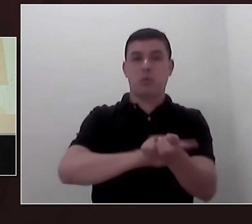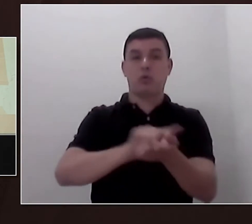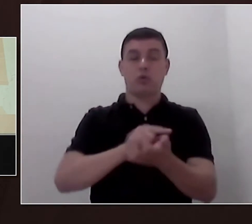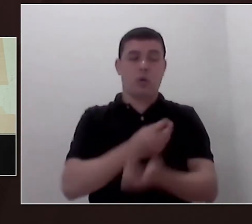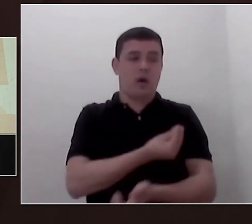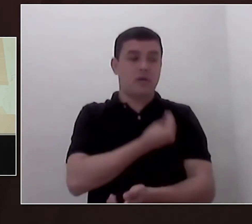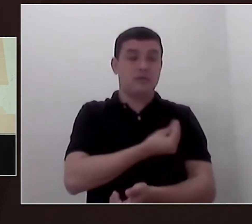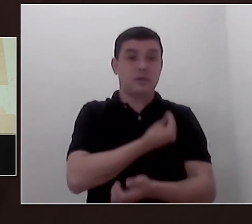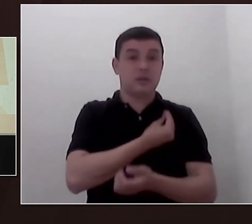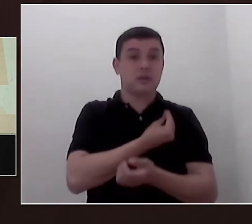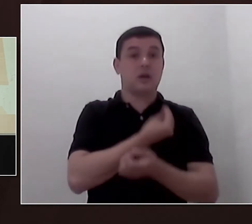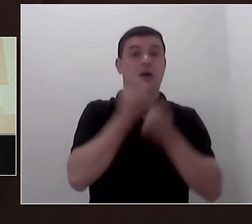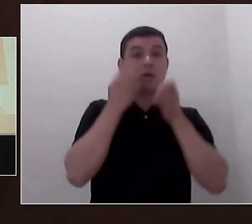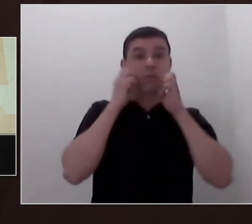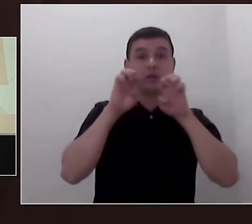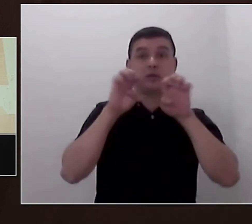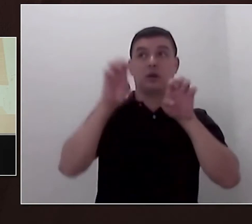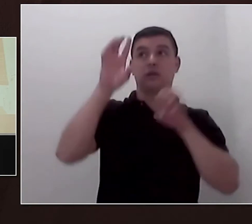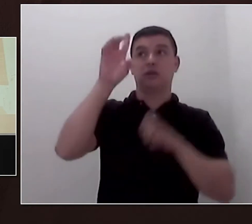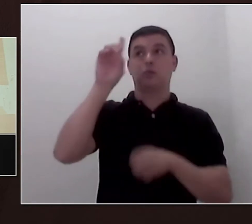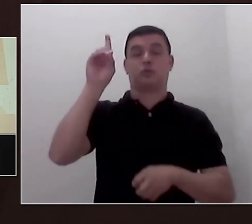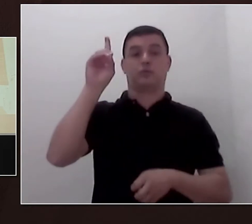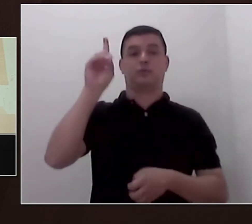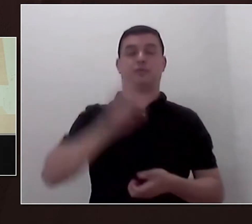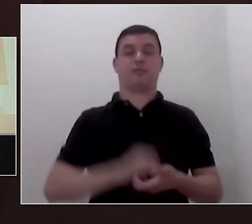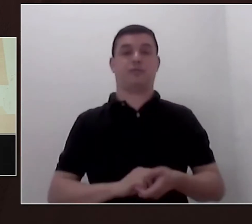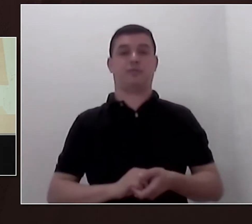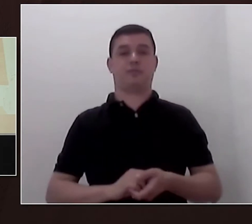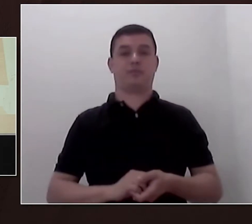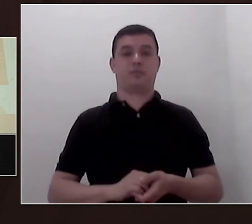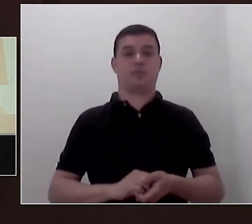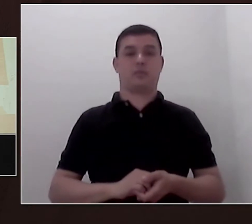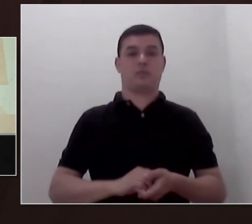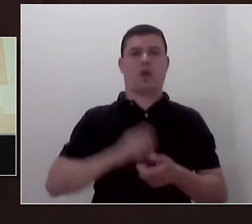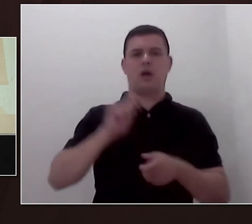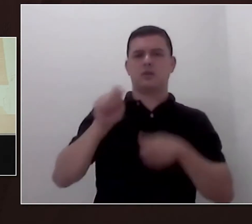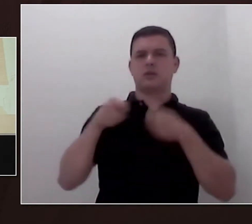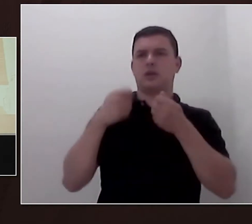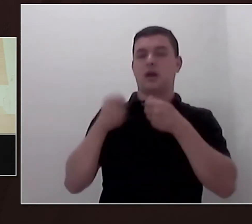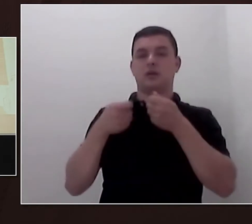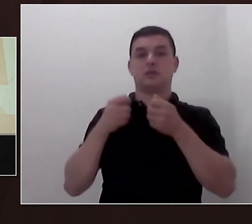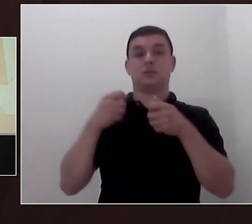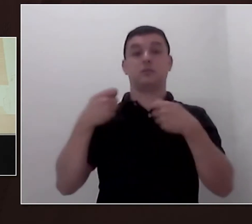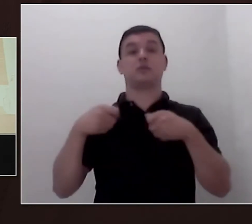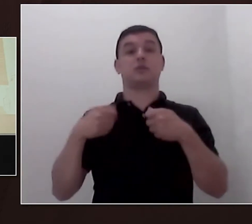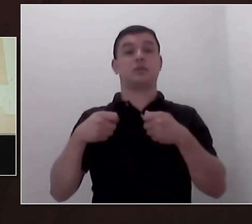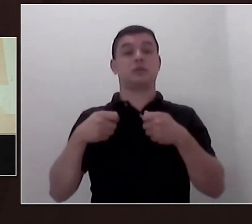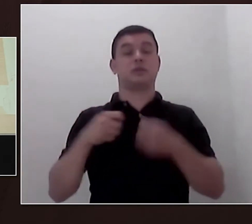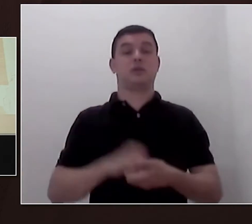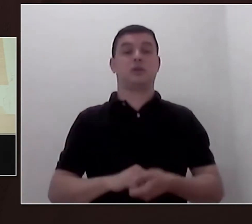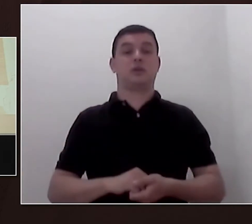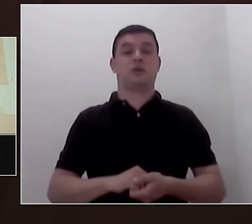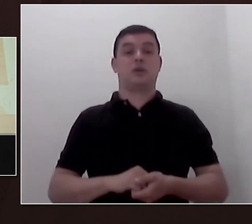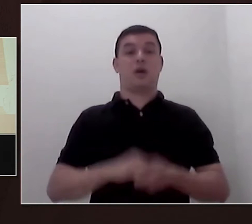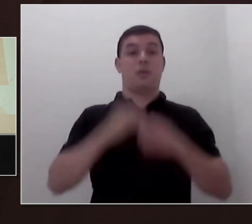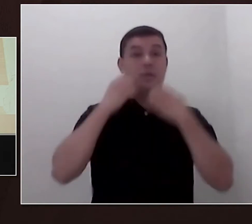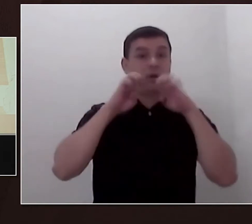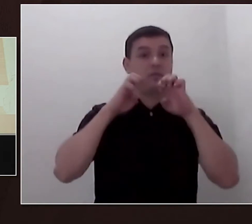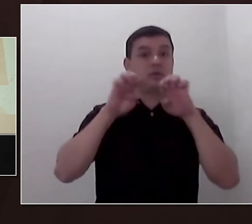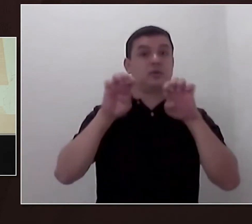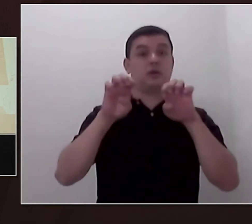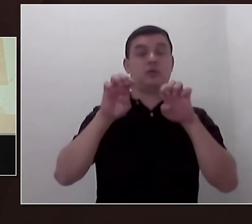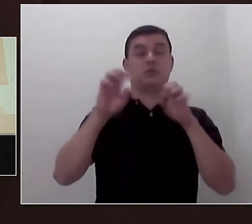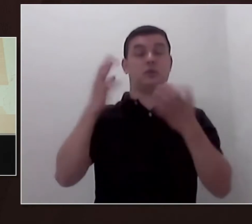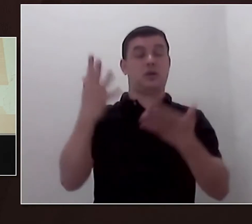pregado, esse sinal e milagre de Deus, né? Para a pregação do Evangelho, para salvar as pessoas, isso